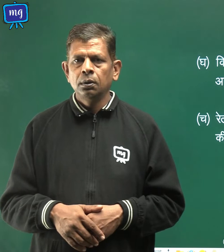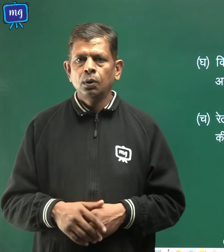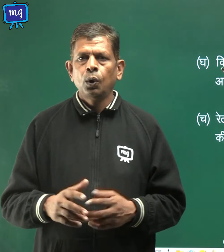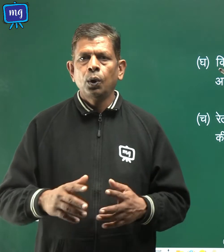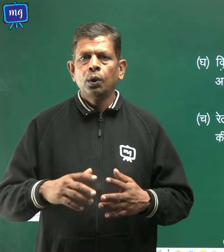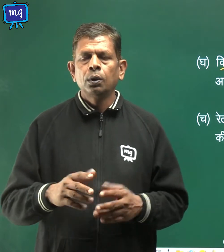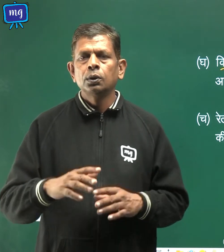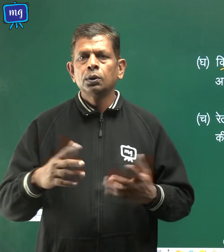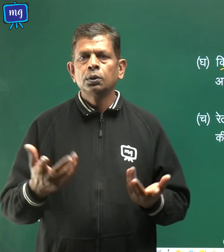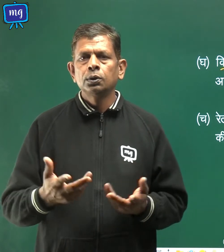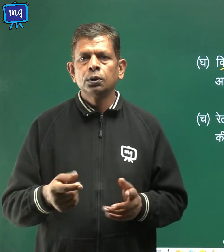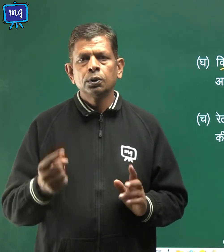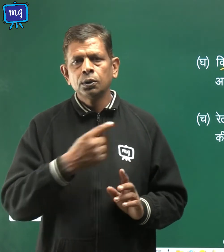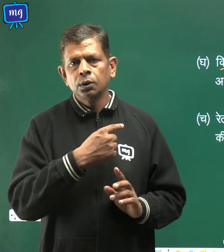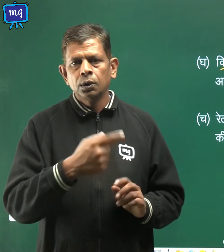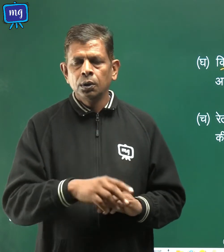किसी दिए गए